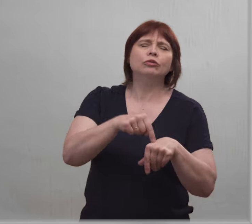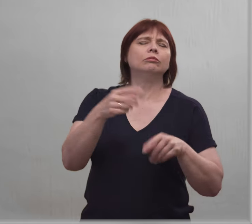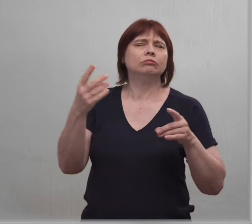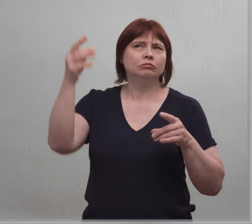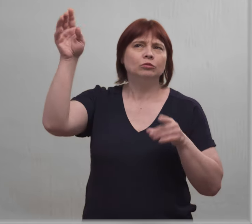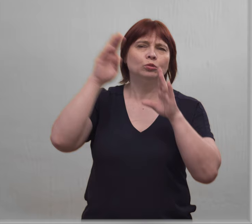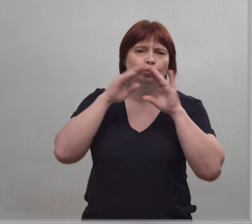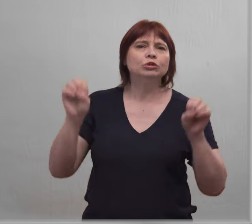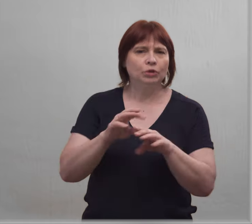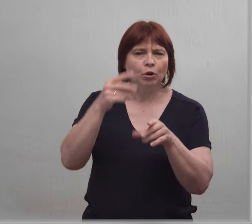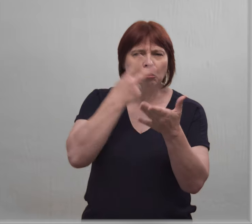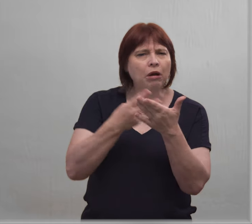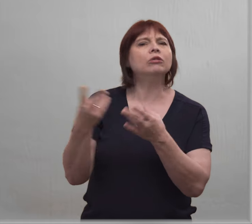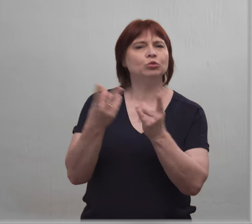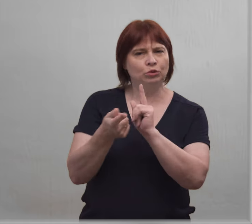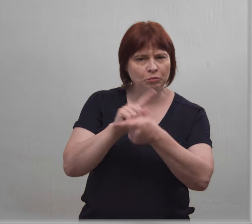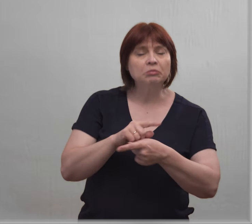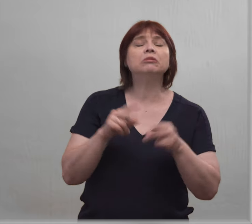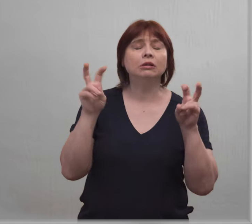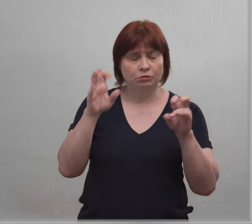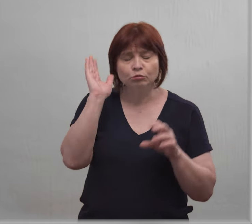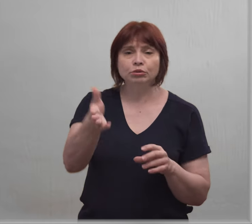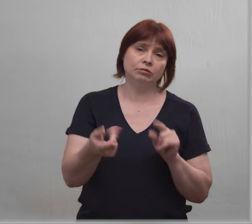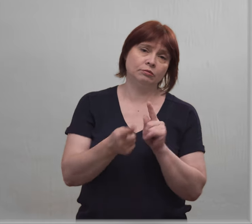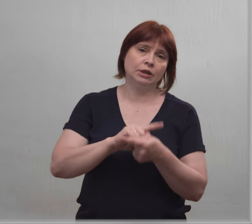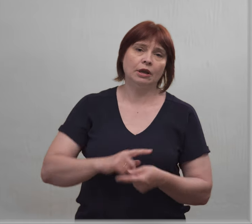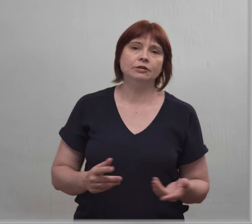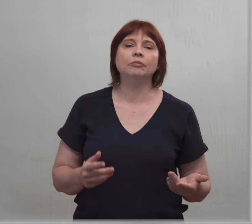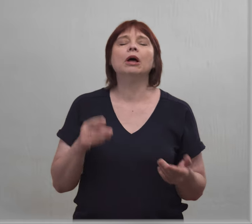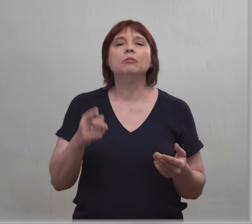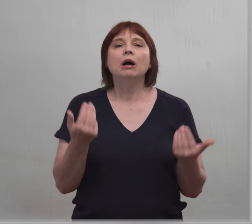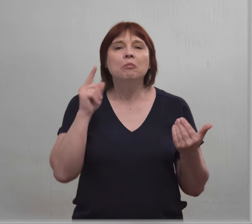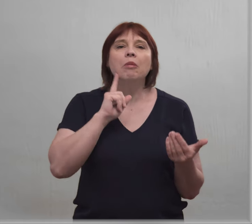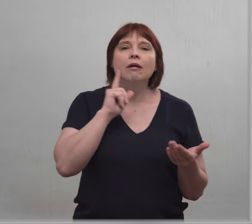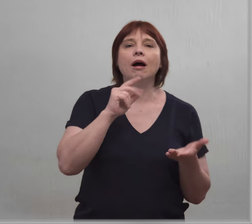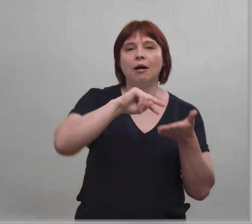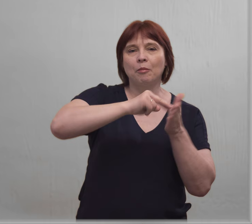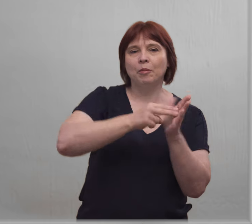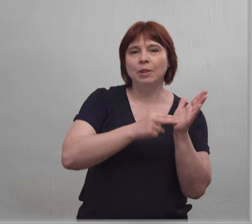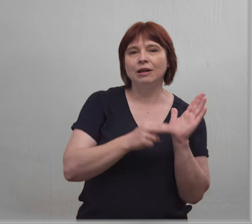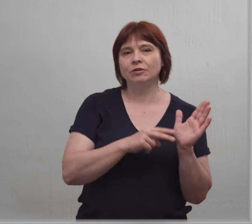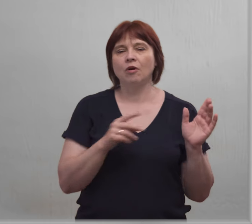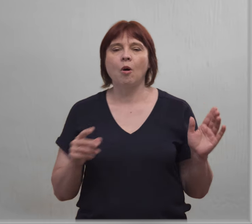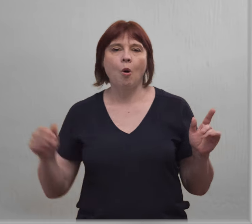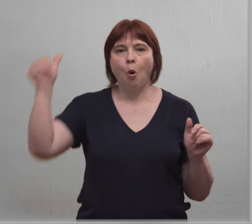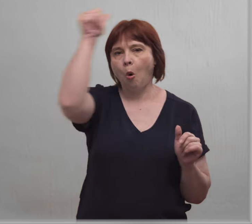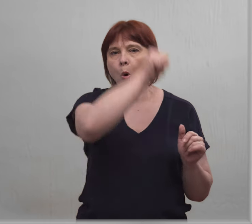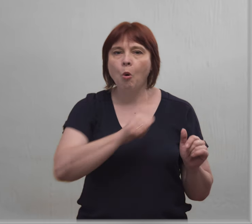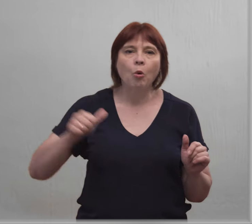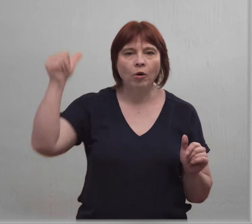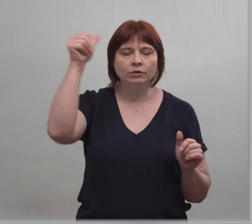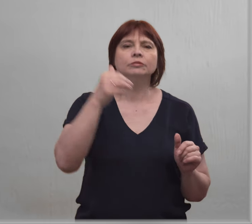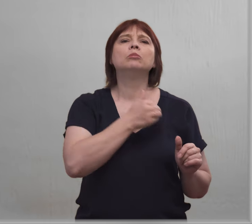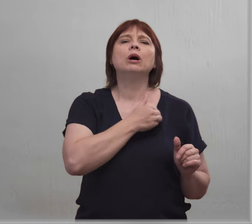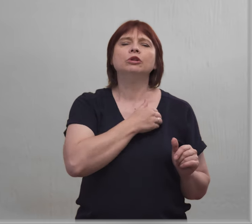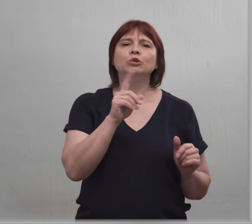что то время, когда мы собирались и планировали, мы составили на целый год график проповедей. Мы хотим, чтобы